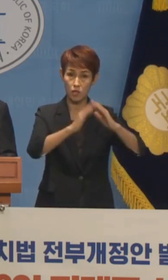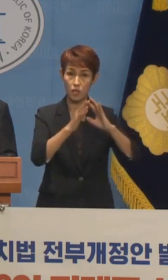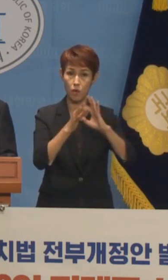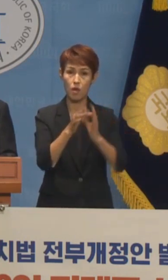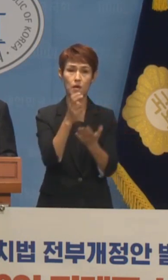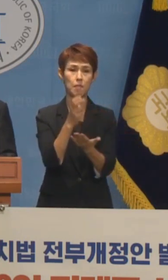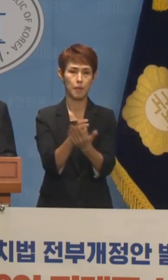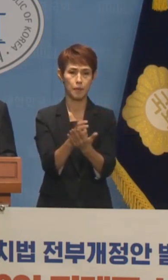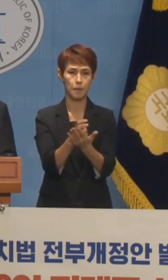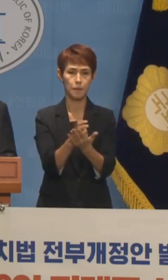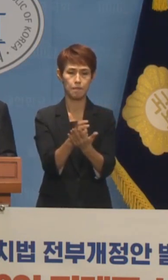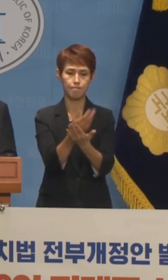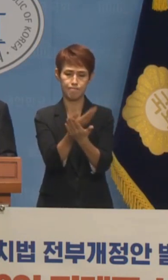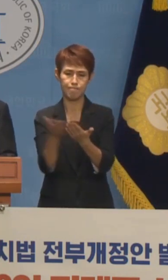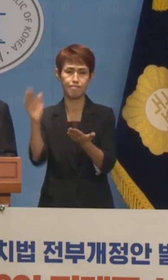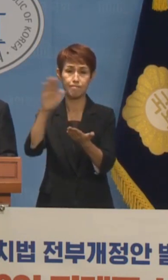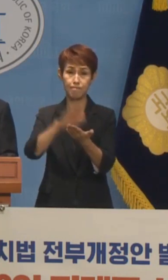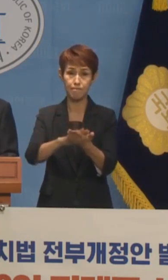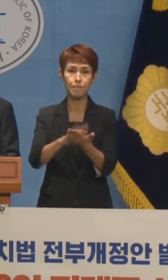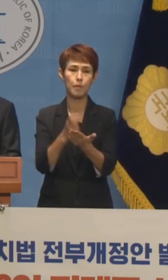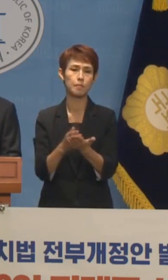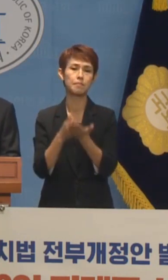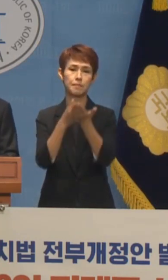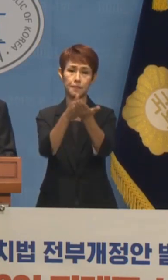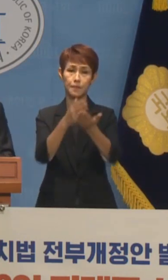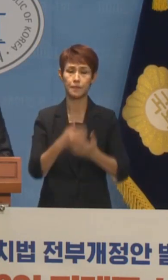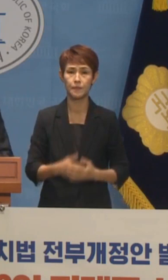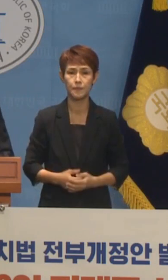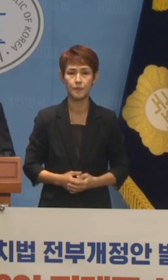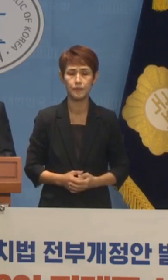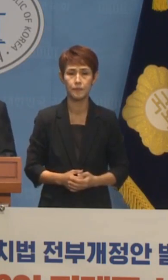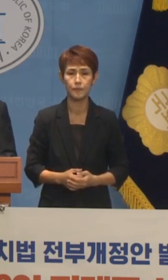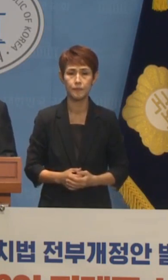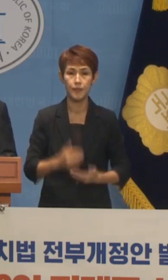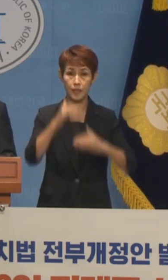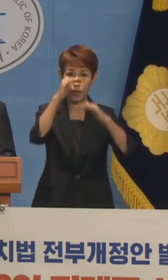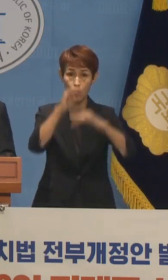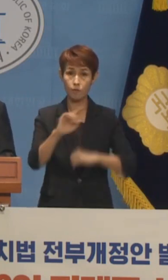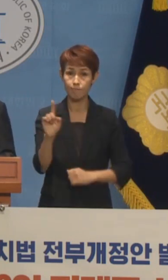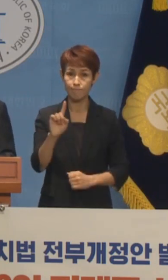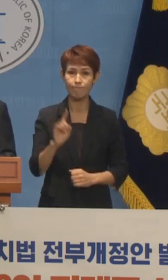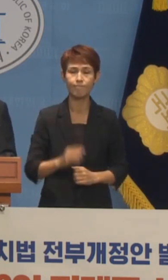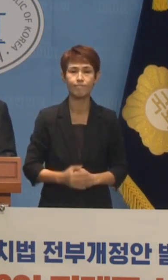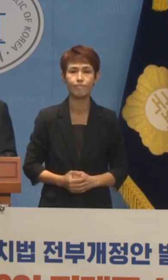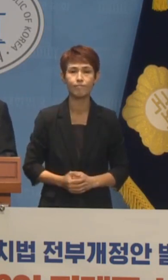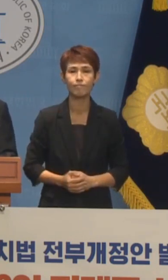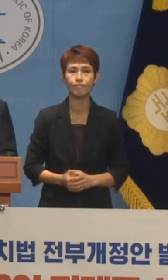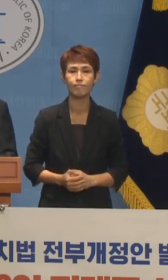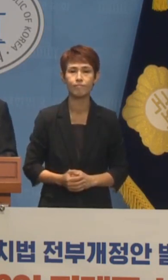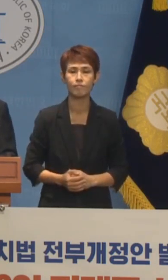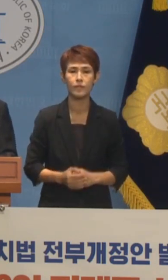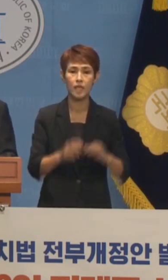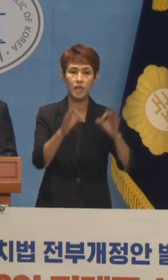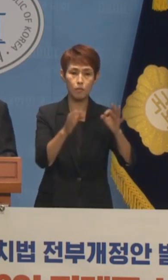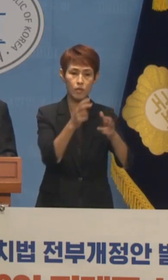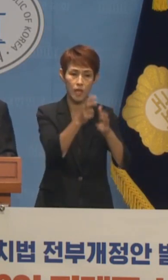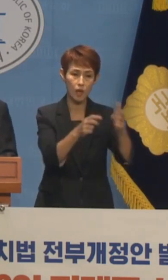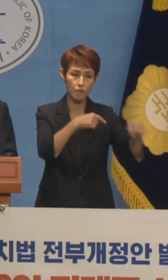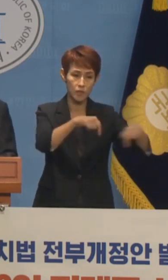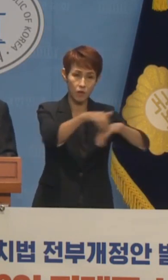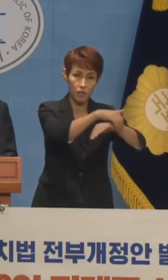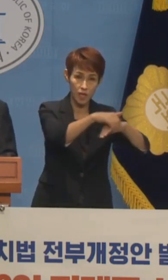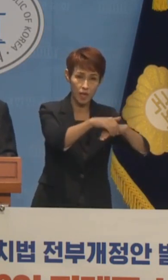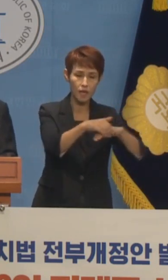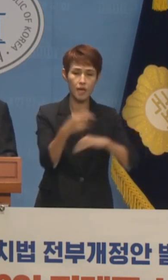법률 전부 개정 법률안을 발휘합니다 주요 내 내용은 다음과 같습니다 첫째 금융산업 정책과